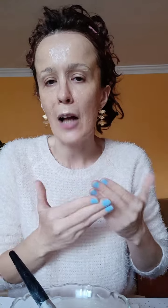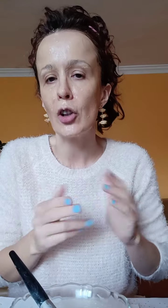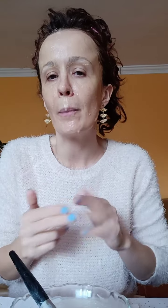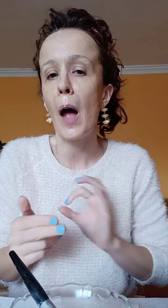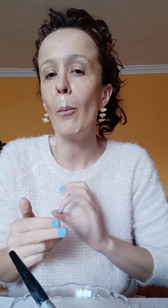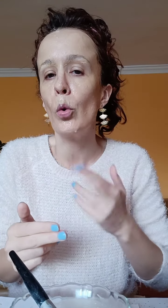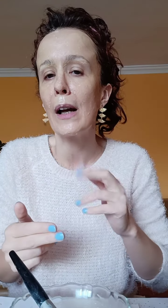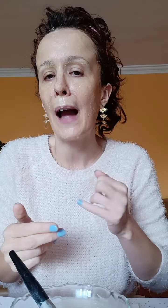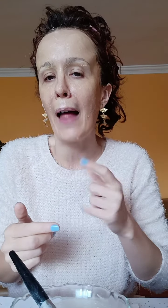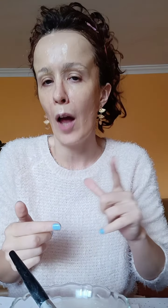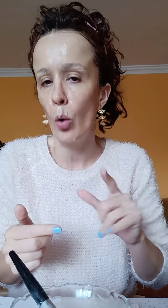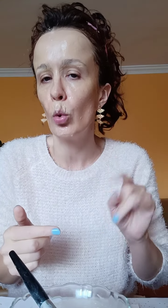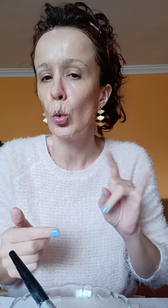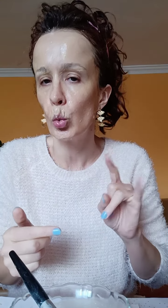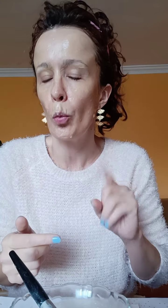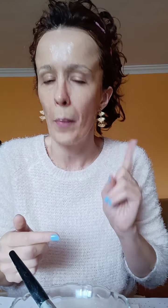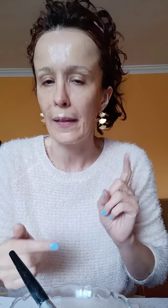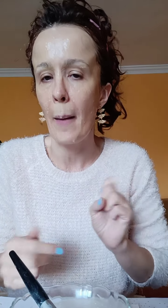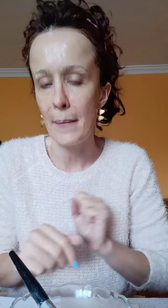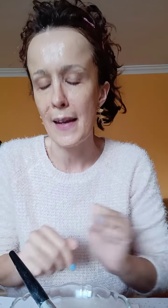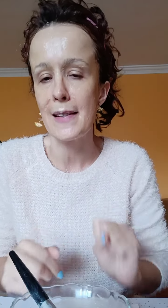Zapraszam na mój kanał YouTube. Tam jest